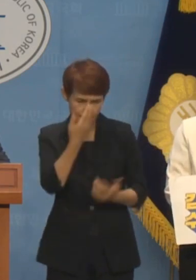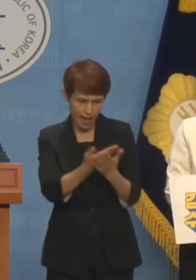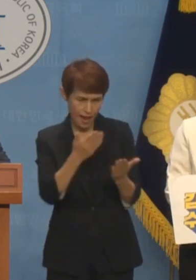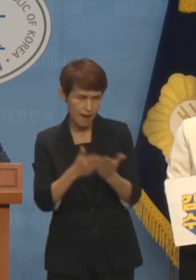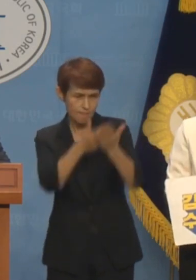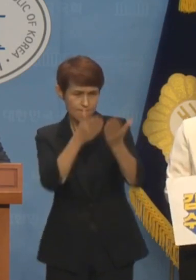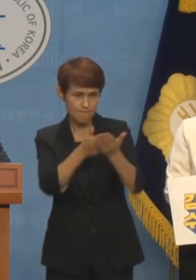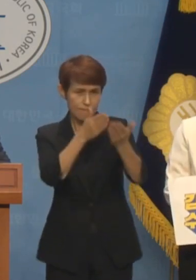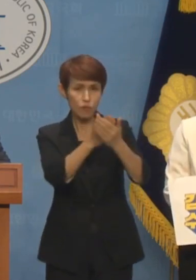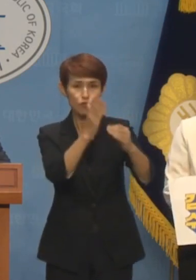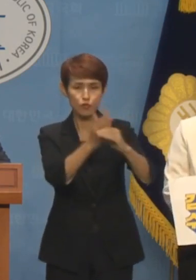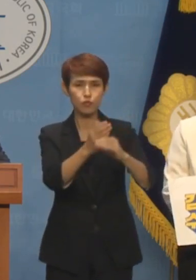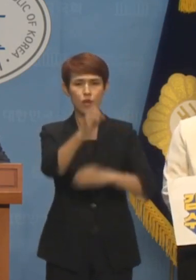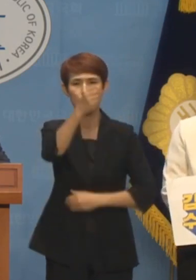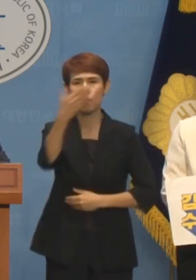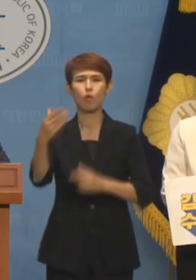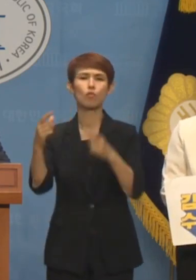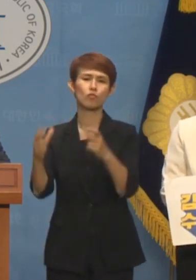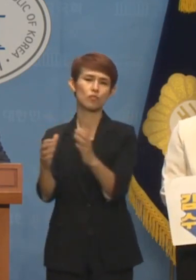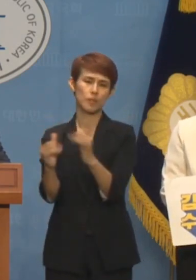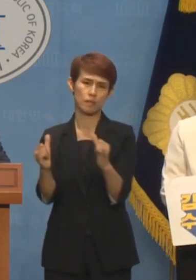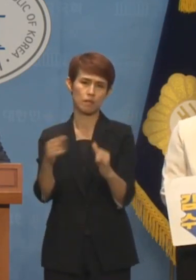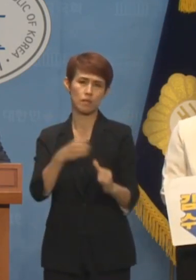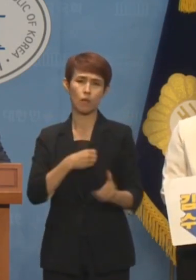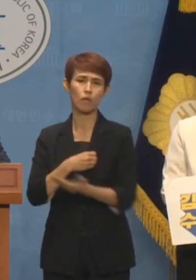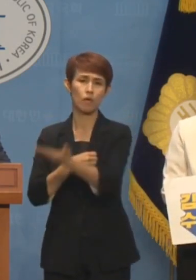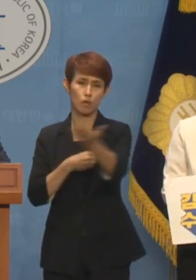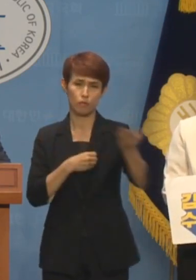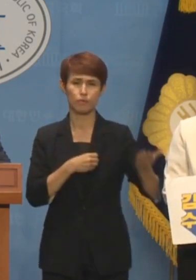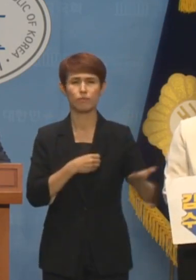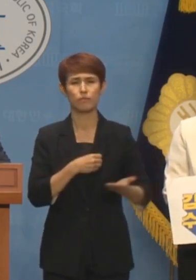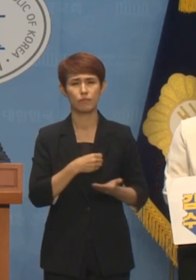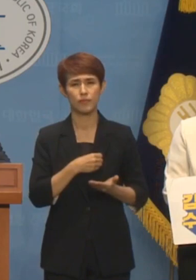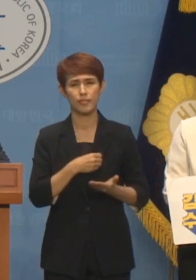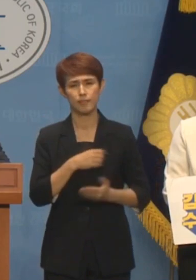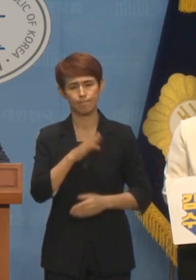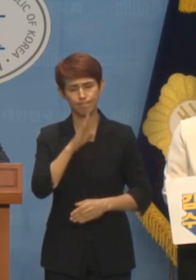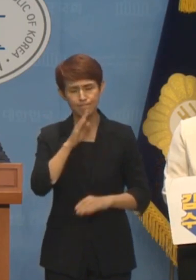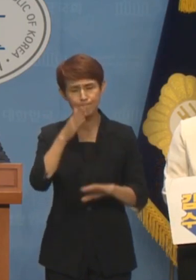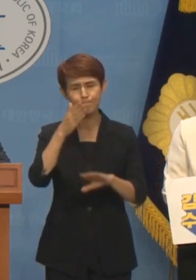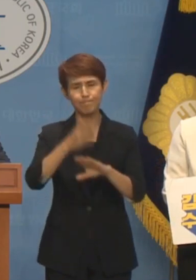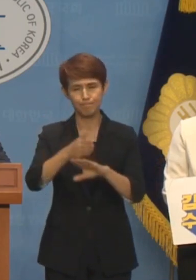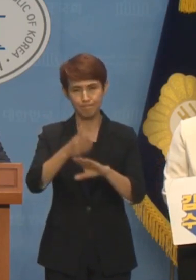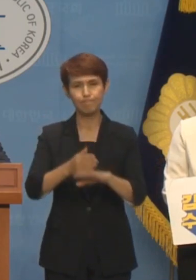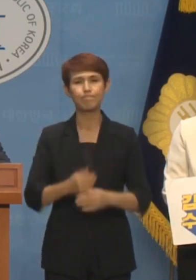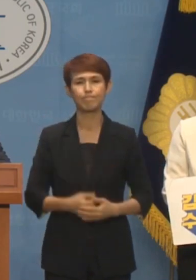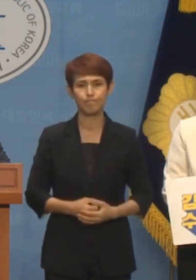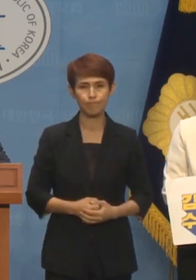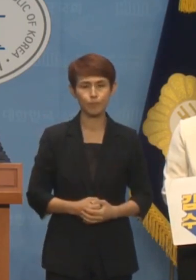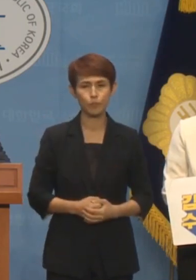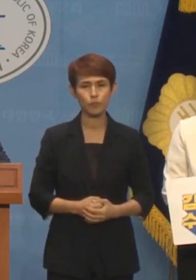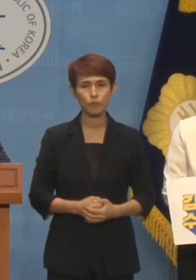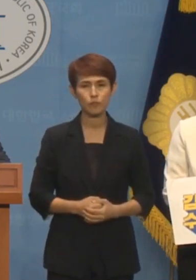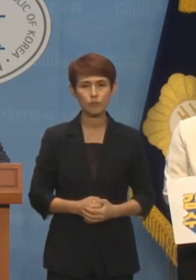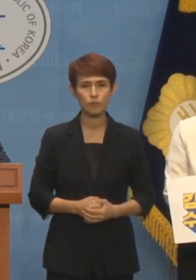계시는 양평 군민과 당원 여러분께 다시 한번 깊은 감사의 말씀을 전합니다.